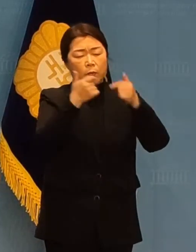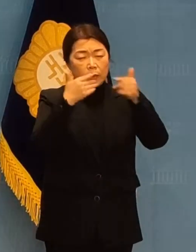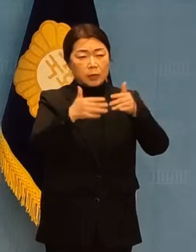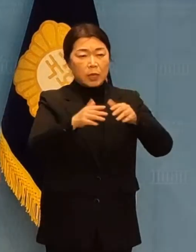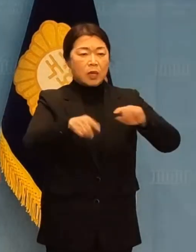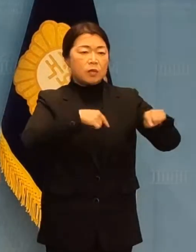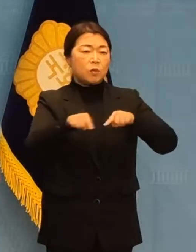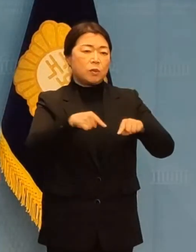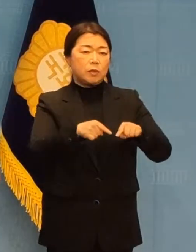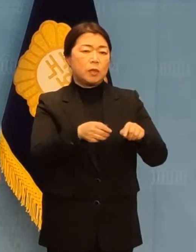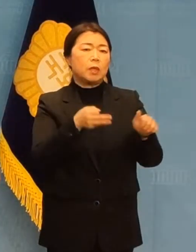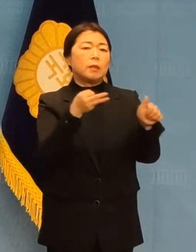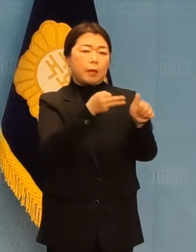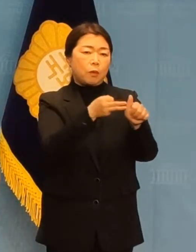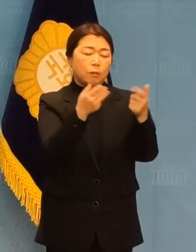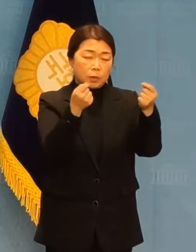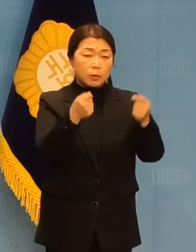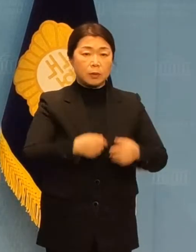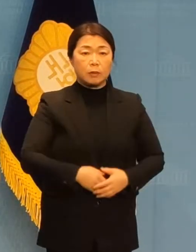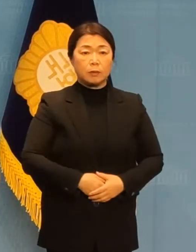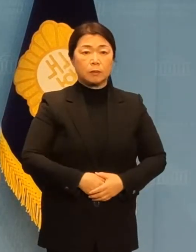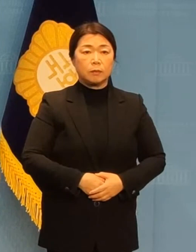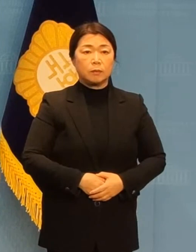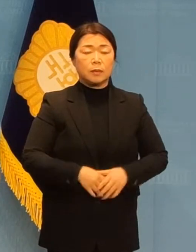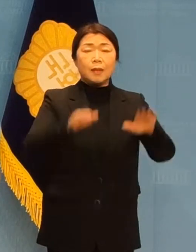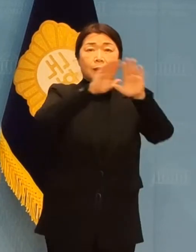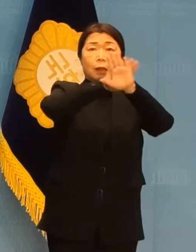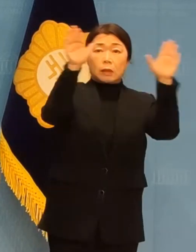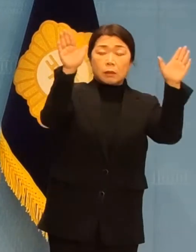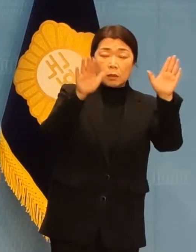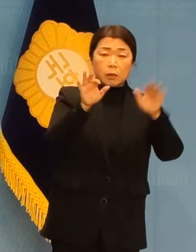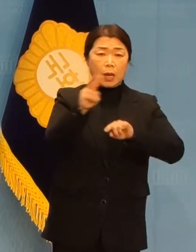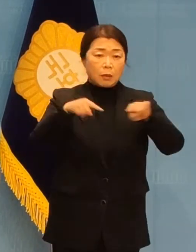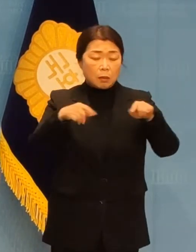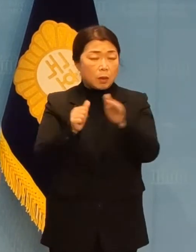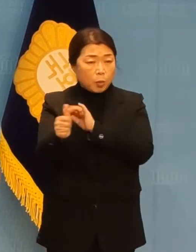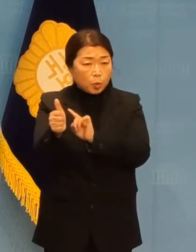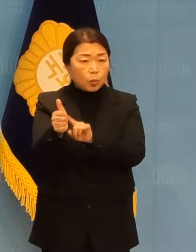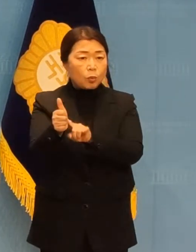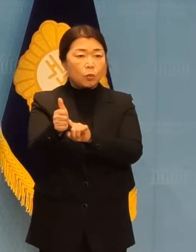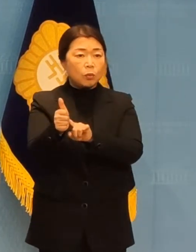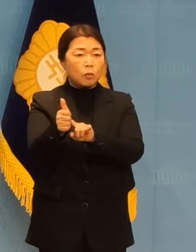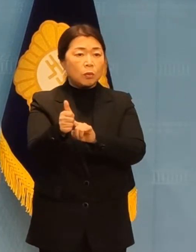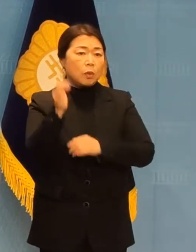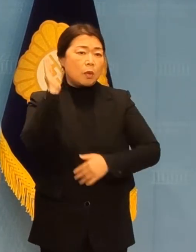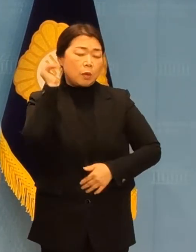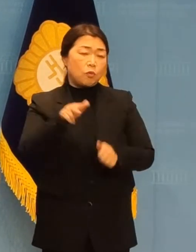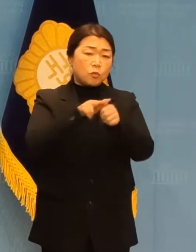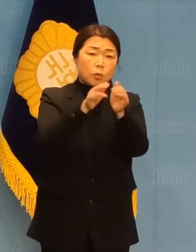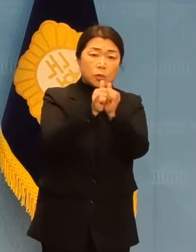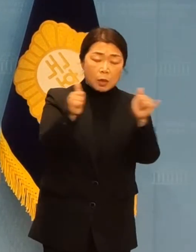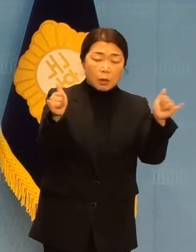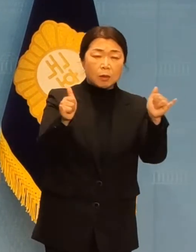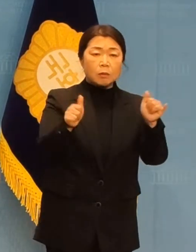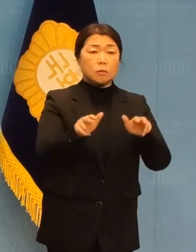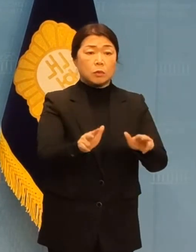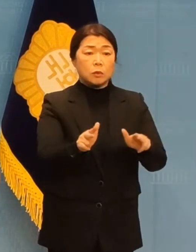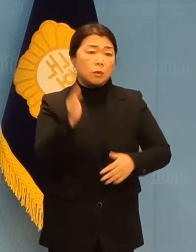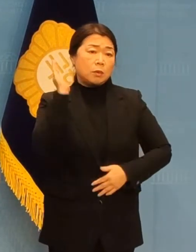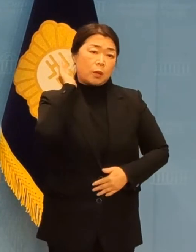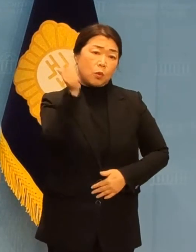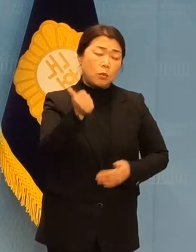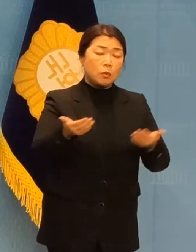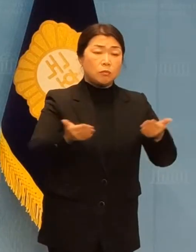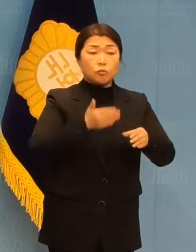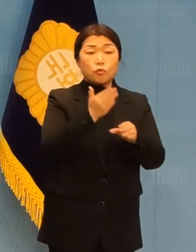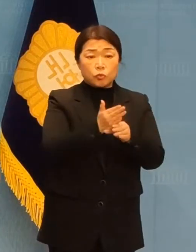정치 테러였습니다. 백주대낮에 제1야당 대표이자 유력한 대선 주자 그리고 지금은 대통령이